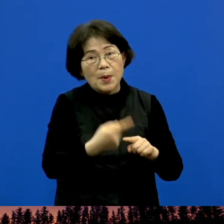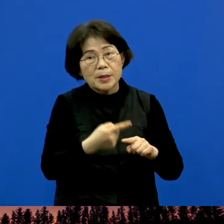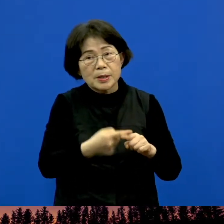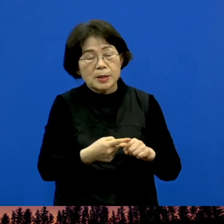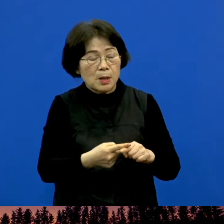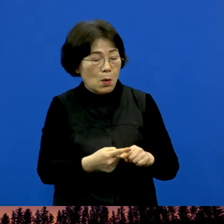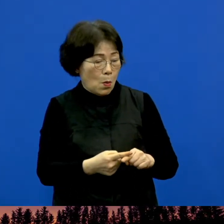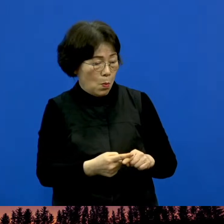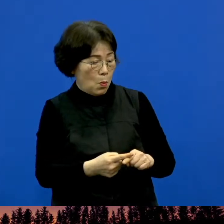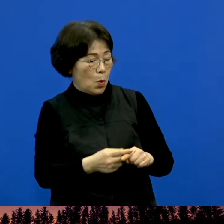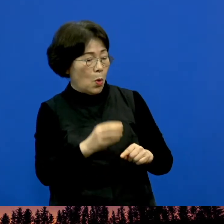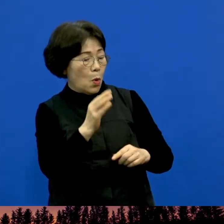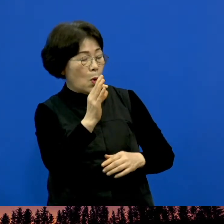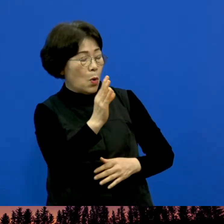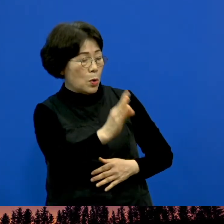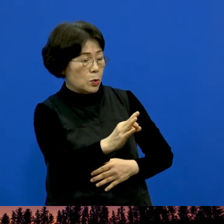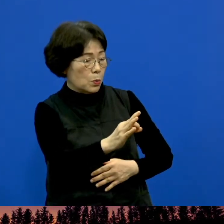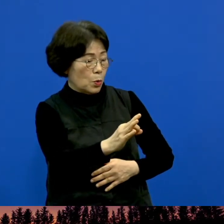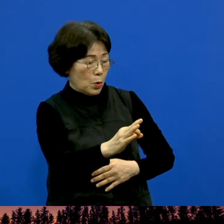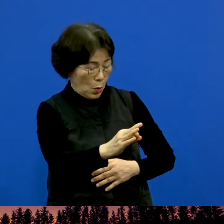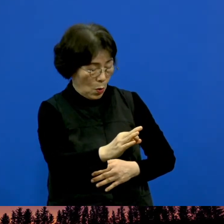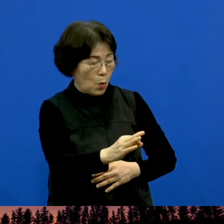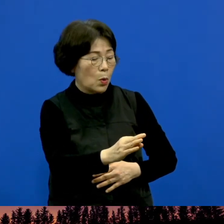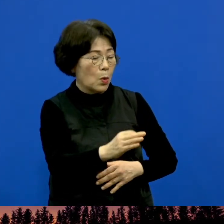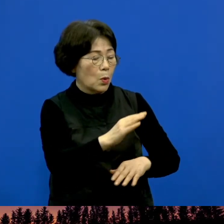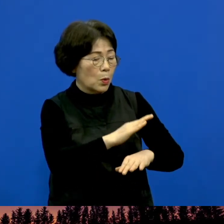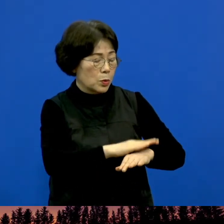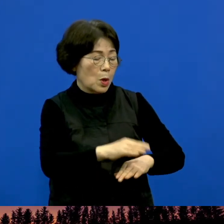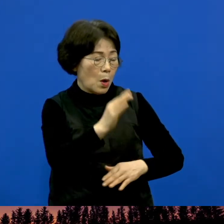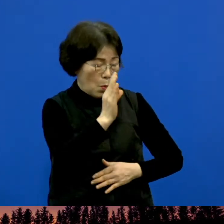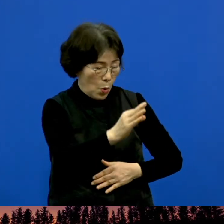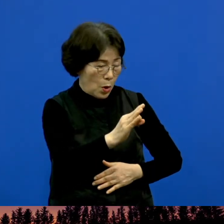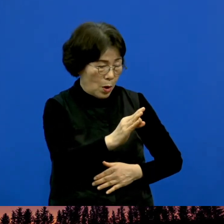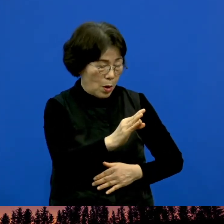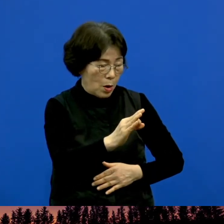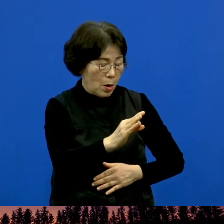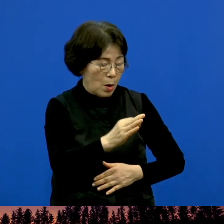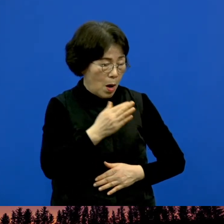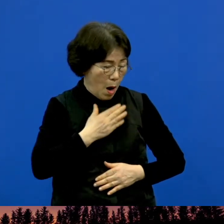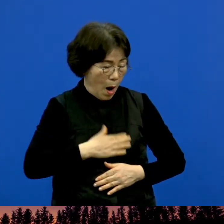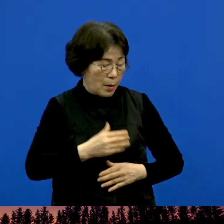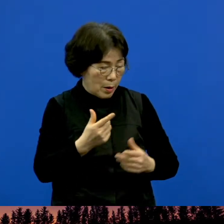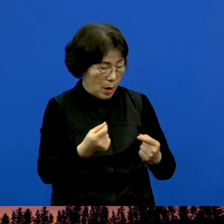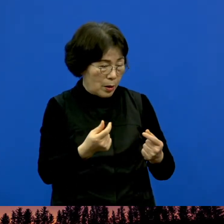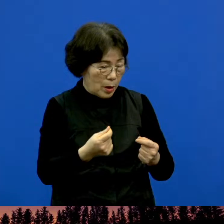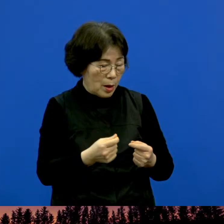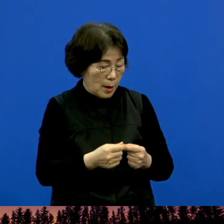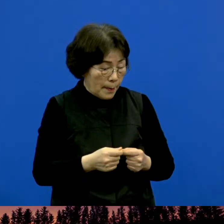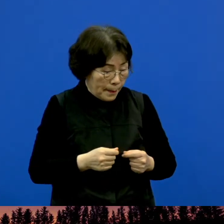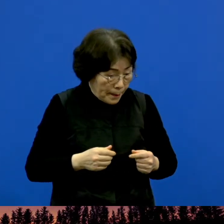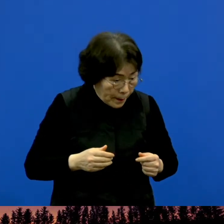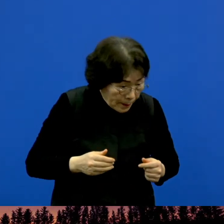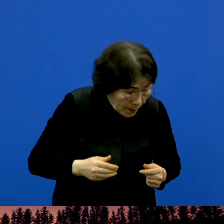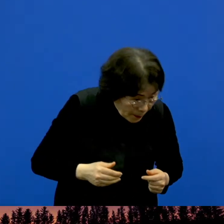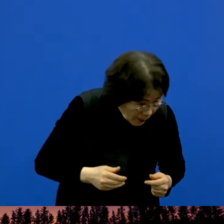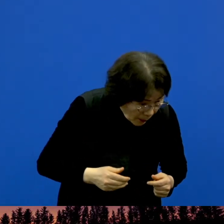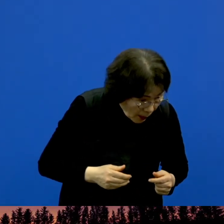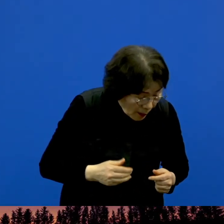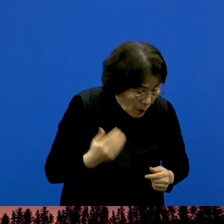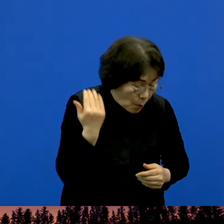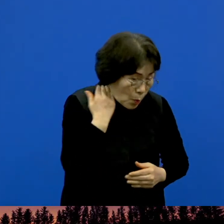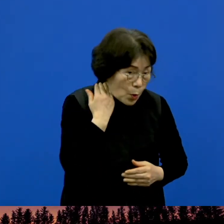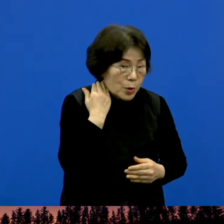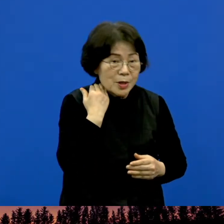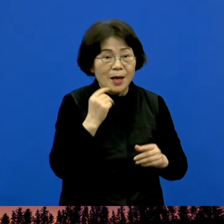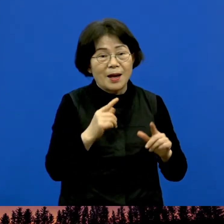멀리서 거리를 두고 보니까 보이는 게 있는 거예요. 다 그래가지고 있는 사람은 안 보여요. 지 죽는